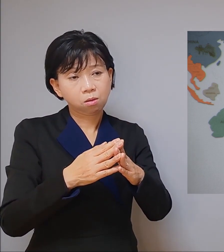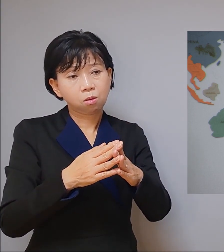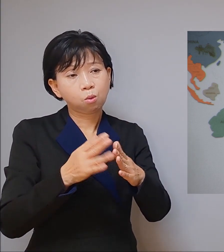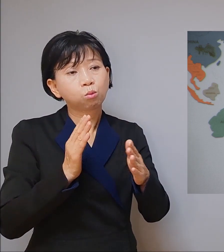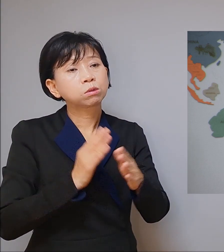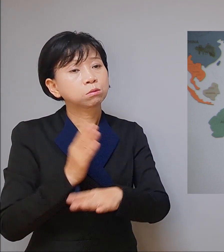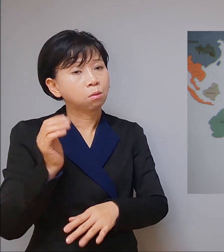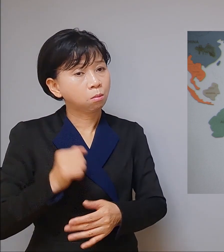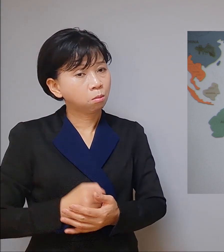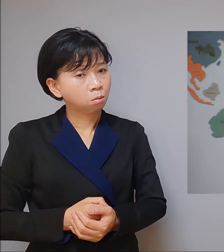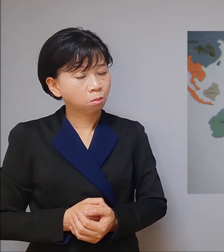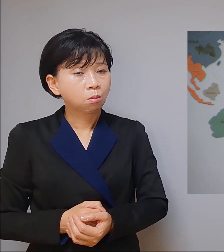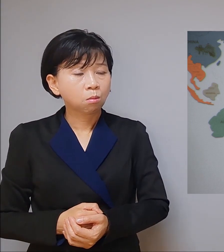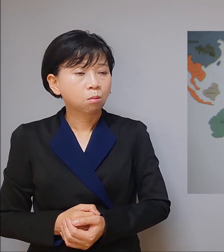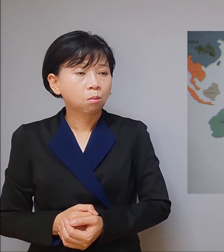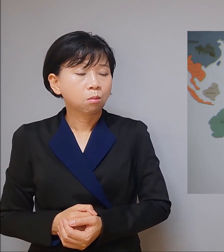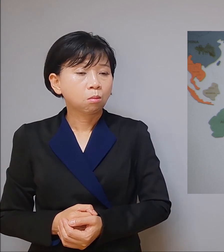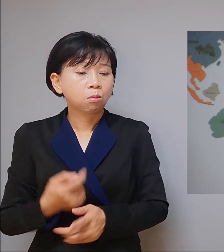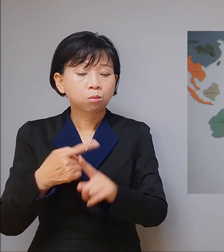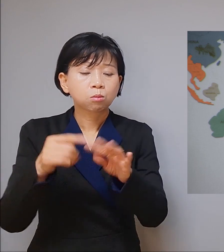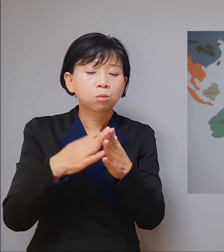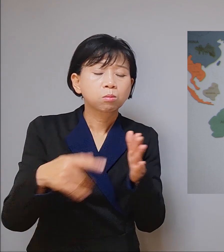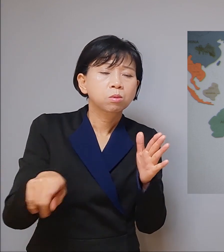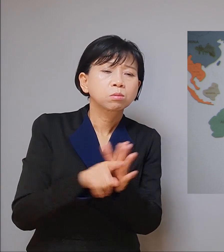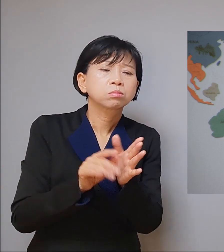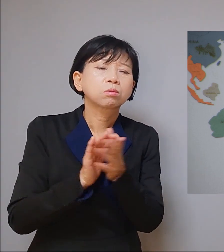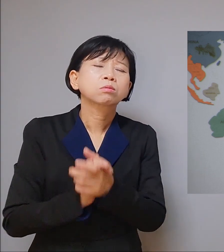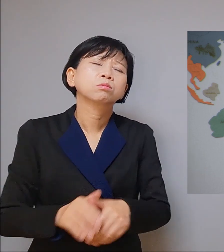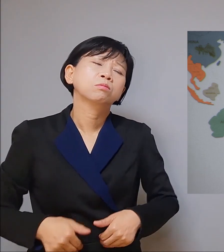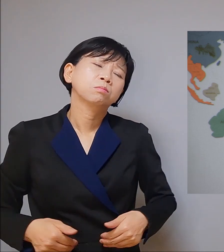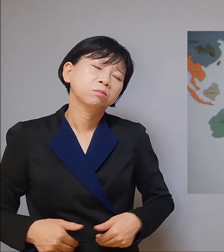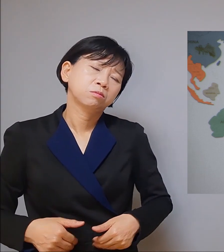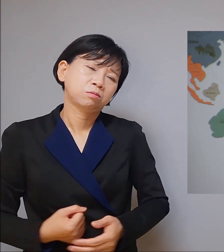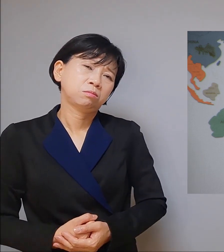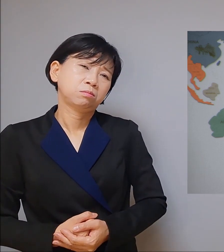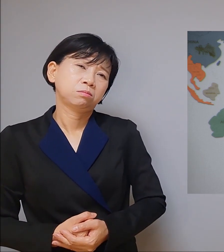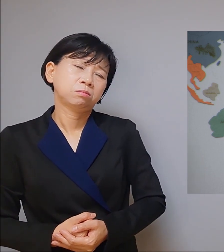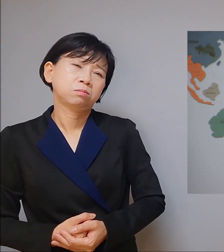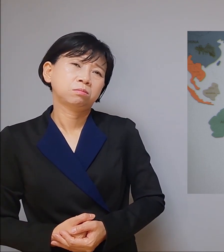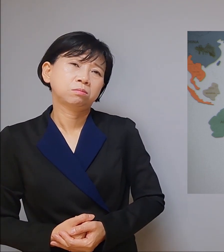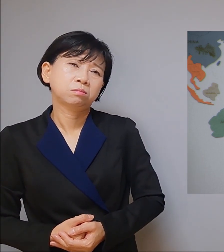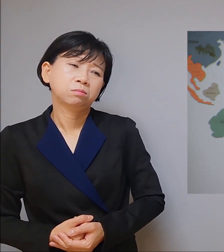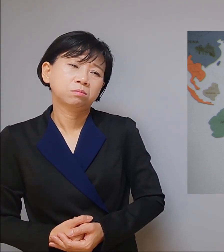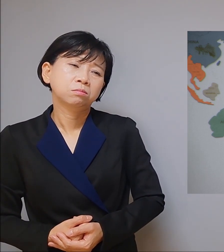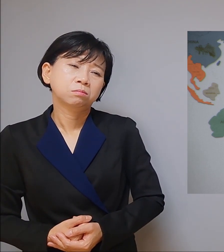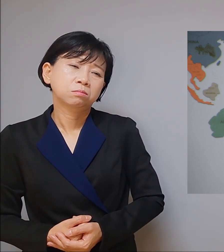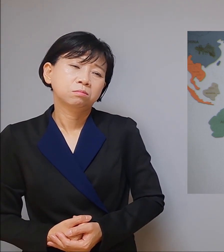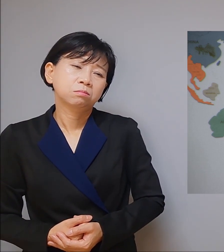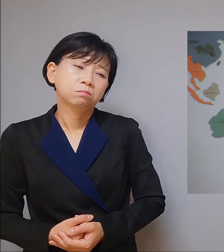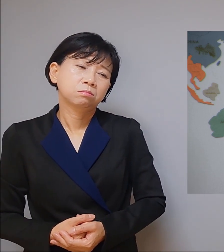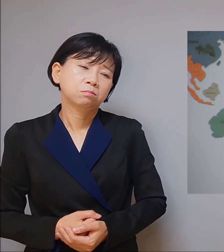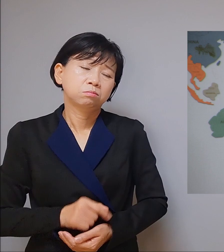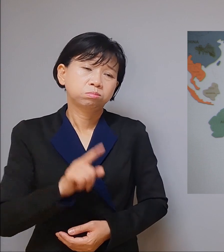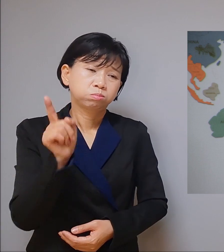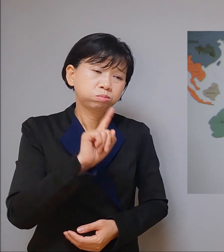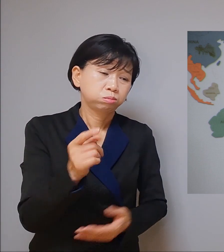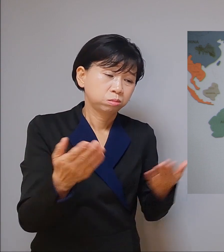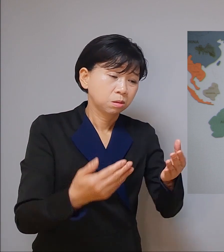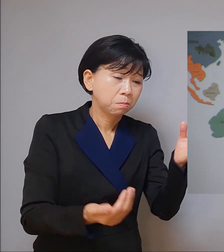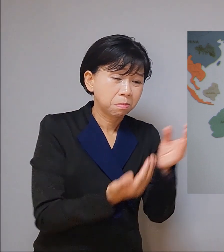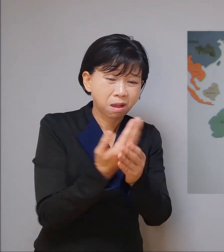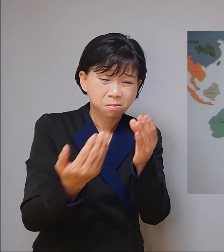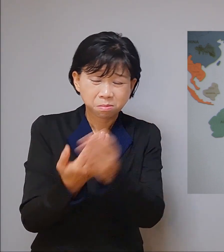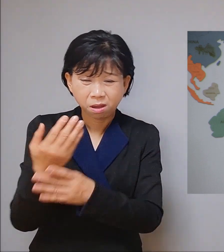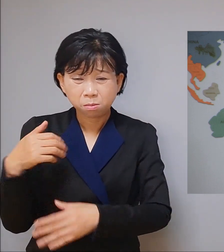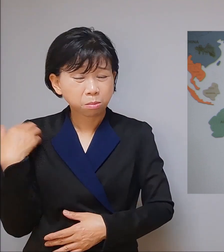여러분, 이 모든 교회들을 위해서 우리가 함께 기도해 주셨으면 좋겠습니다. 과연 어떤 일이 일어날까요? 우리는 벌써 3년이 넘게